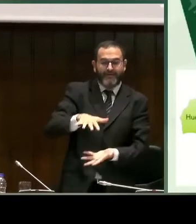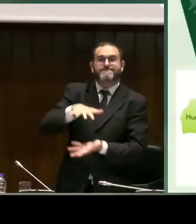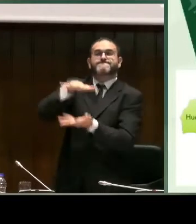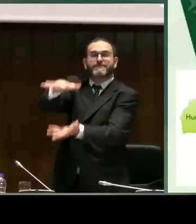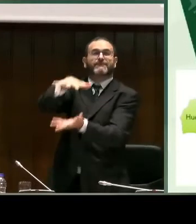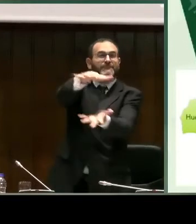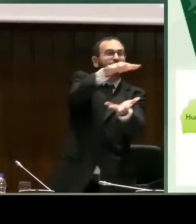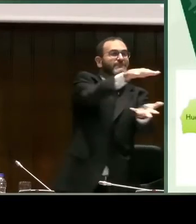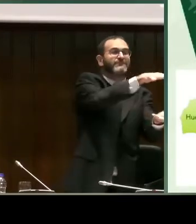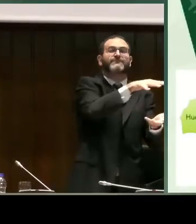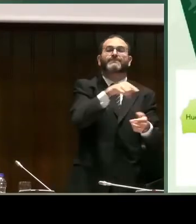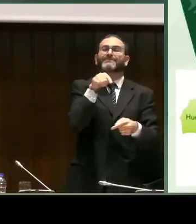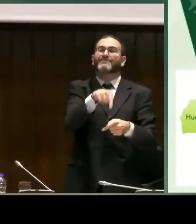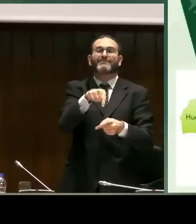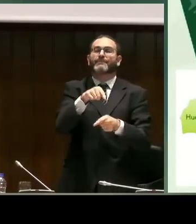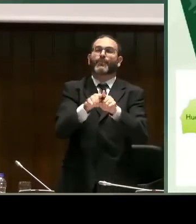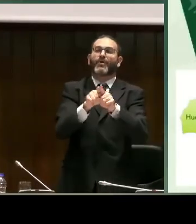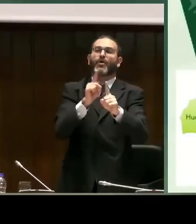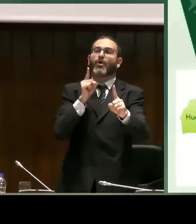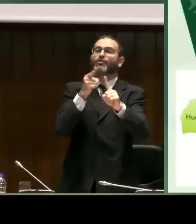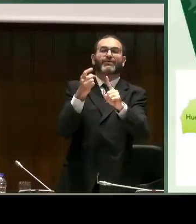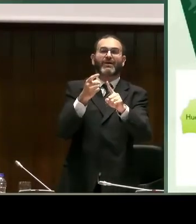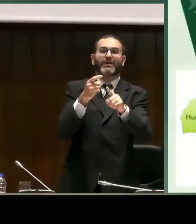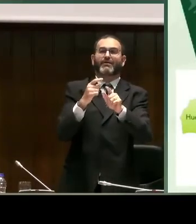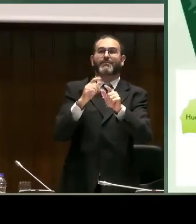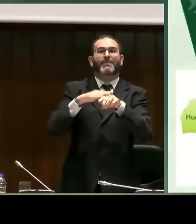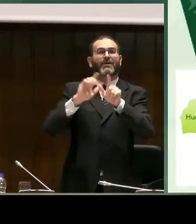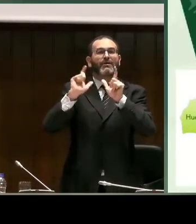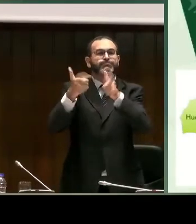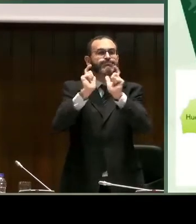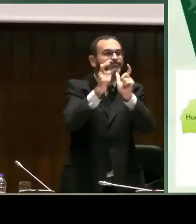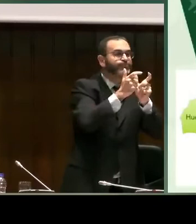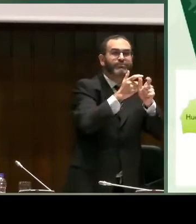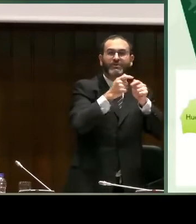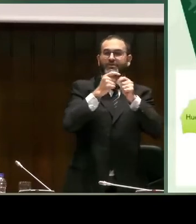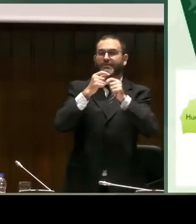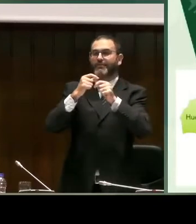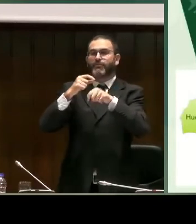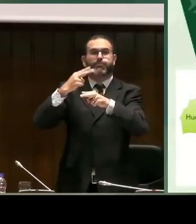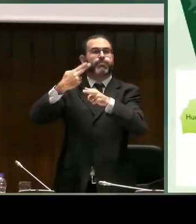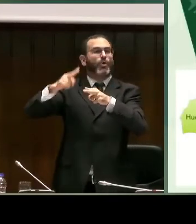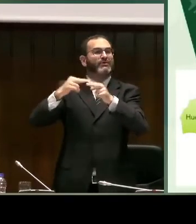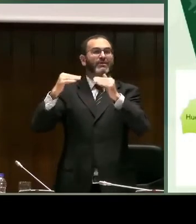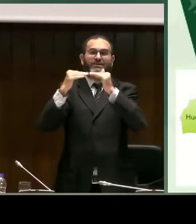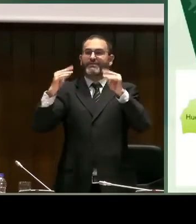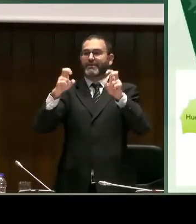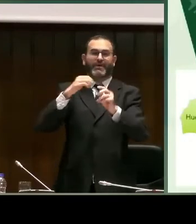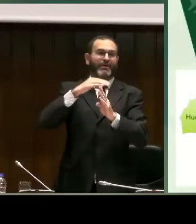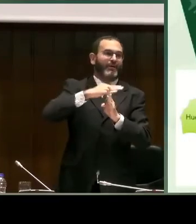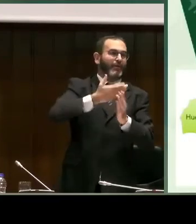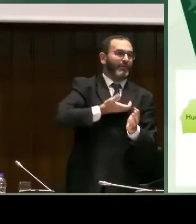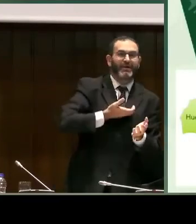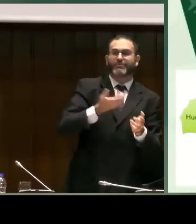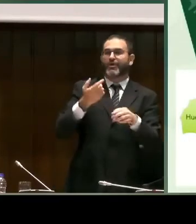esta comisión está formada también por representantes del movimiento asociativo y este instrumento, este dossier,